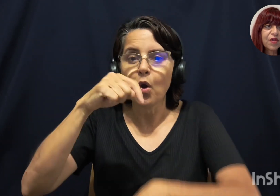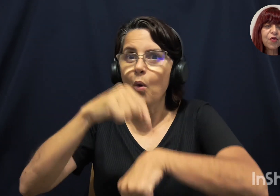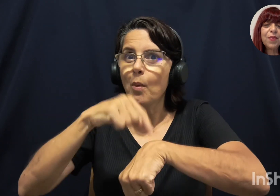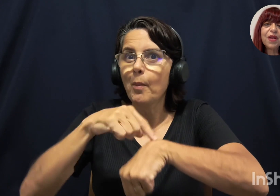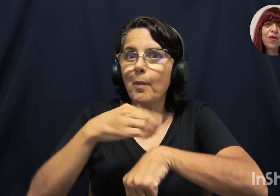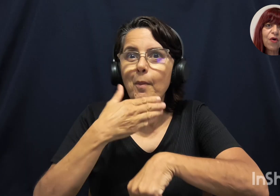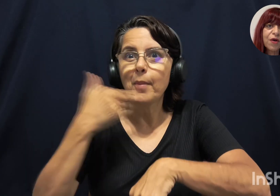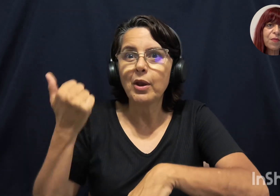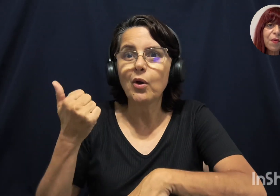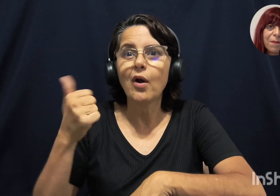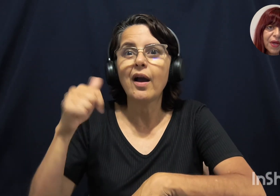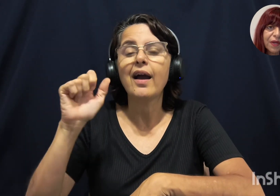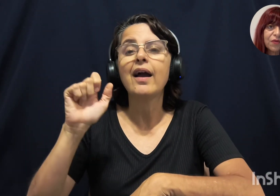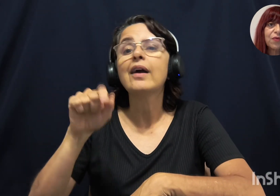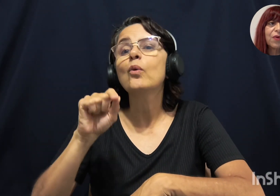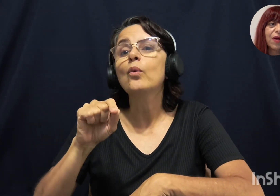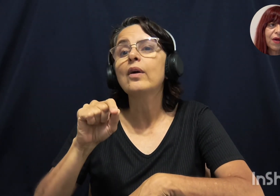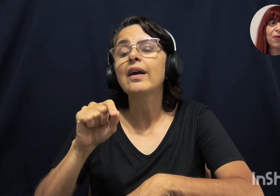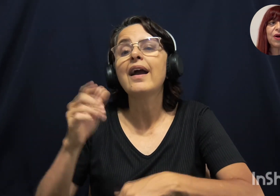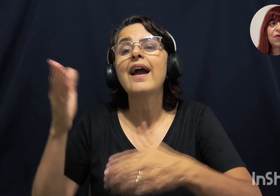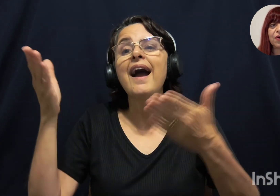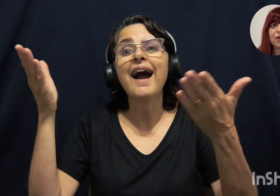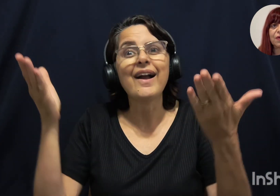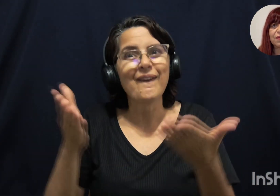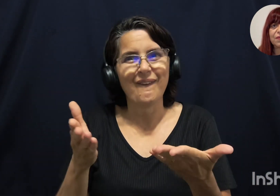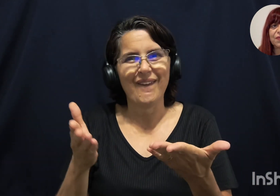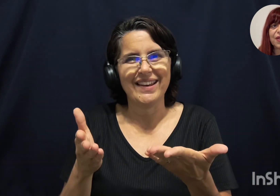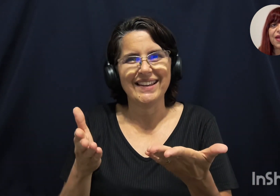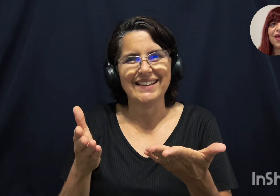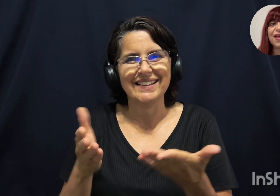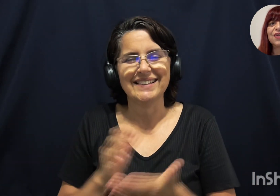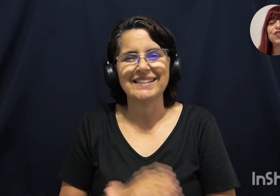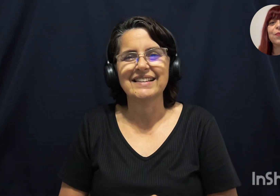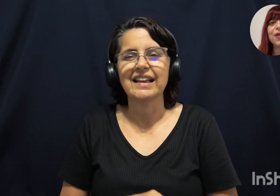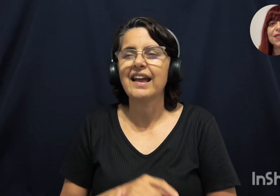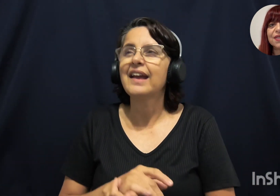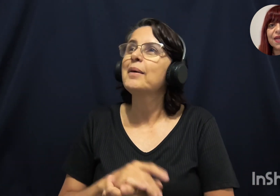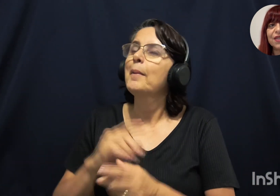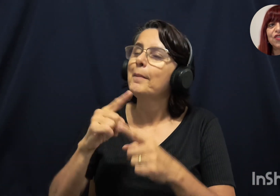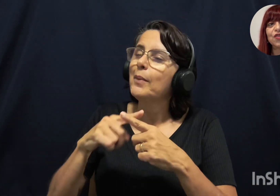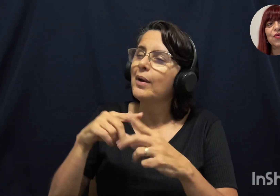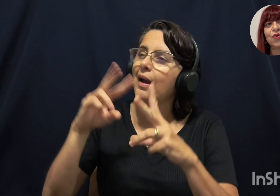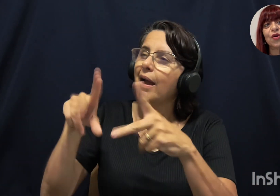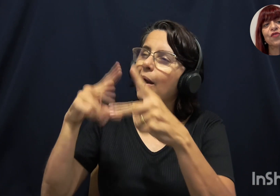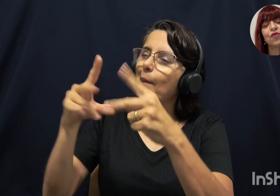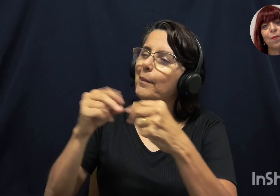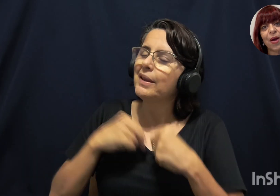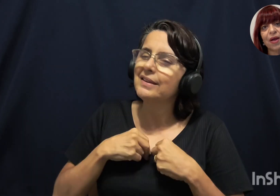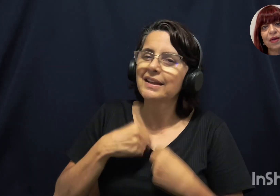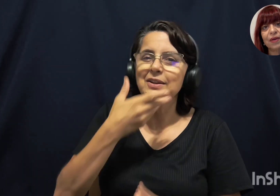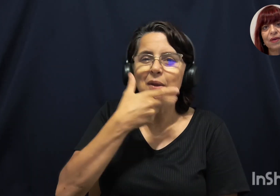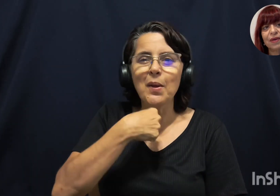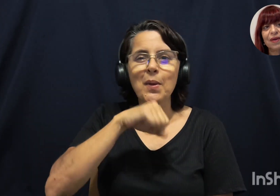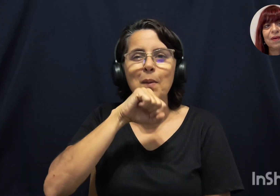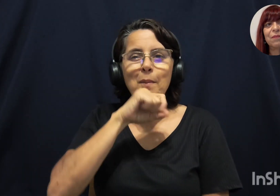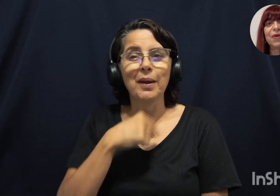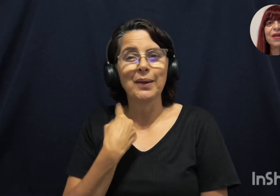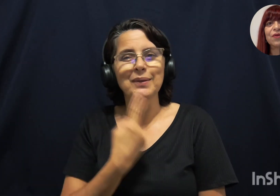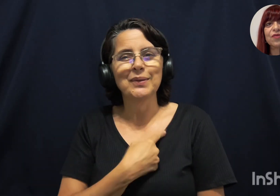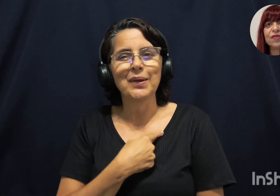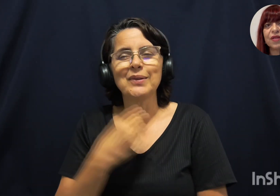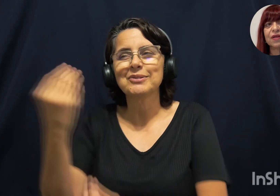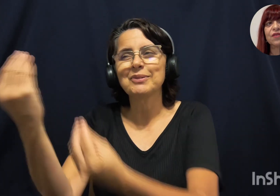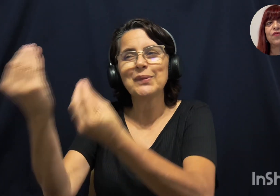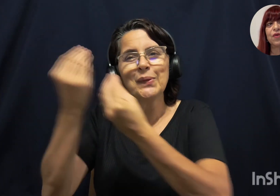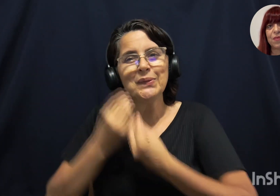Lembremos que o melhor momento é o agora, este presente do nosso Pai